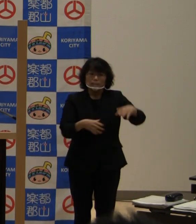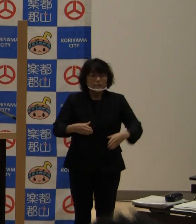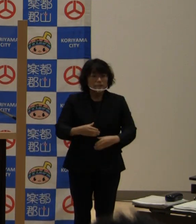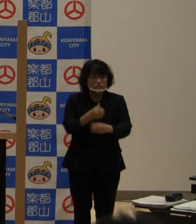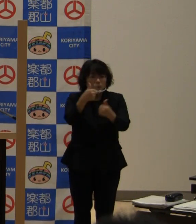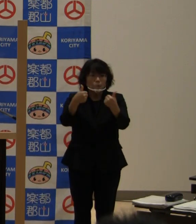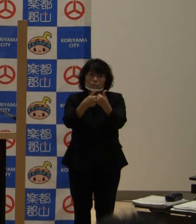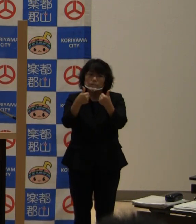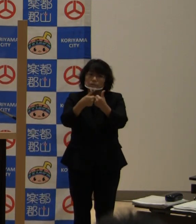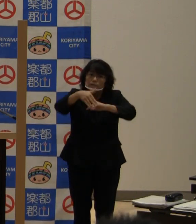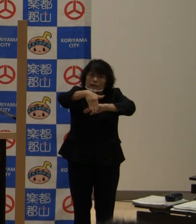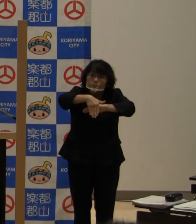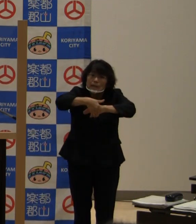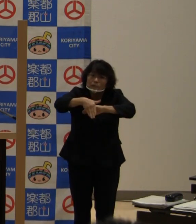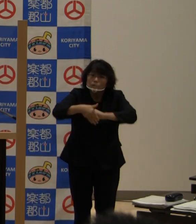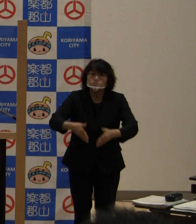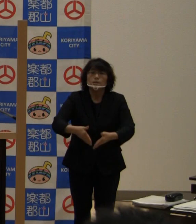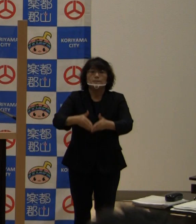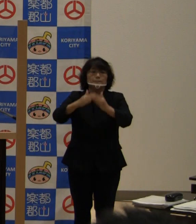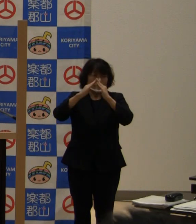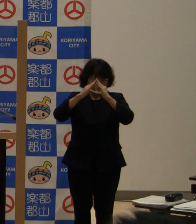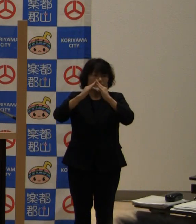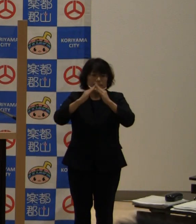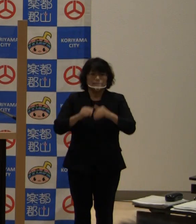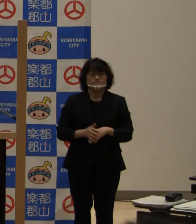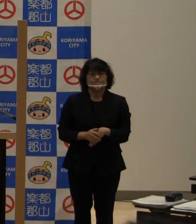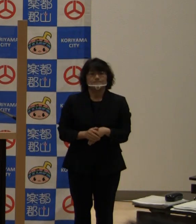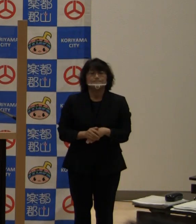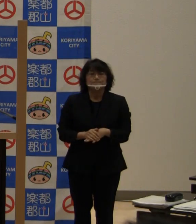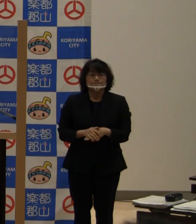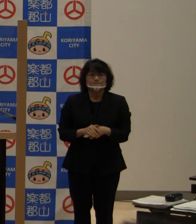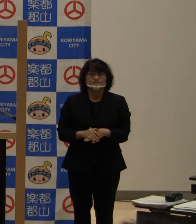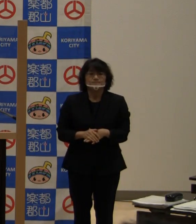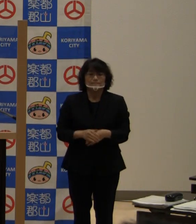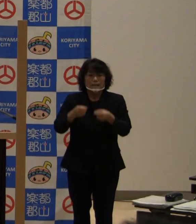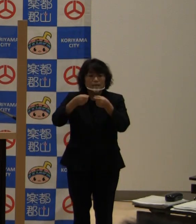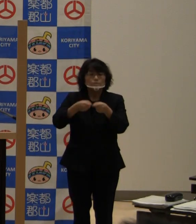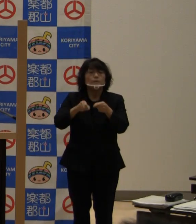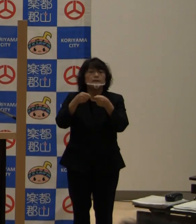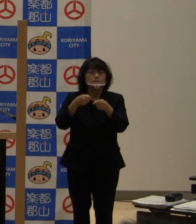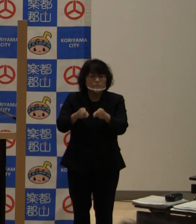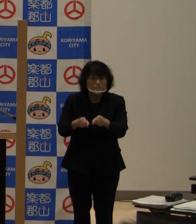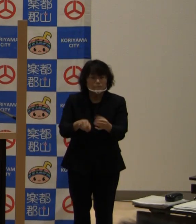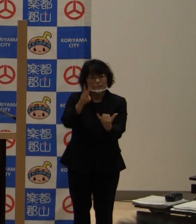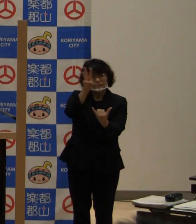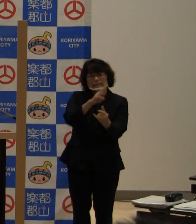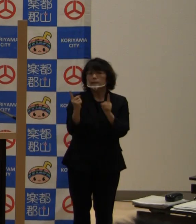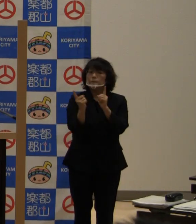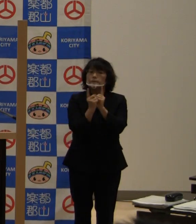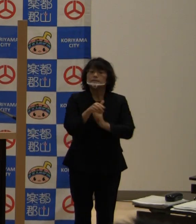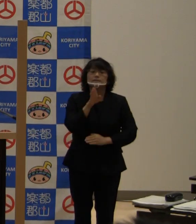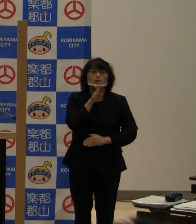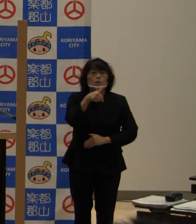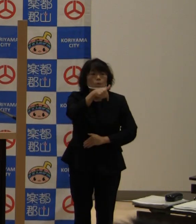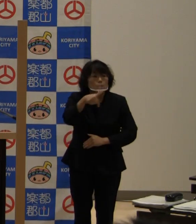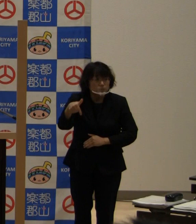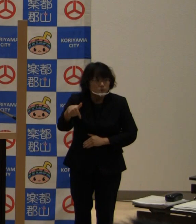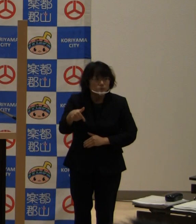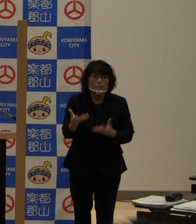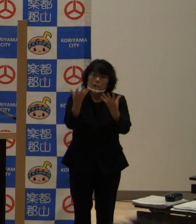します。詳細につきましては、本日の災害対策本部会議を通して、改めましてご連絡申し上げ